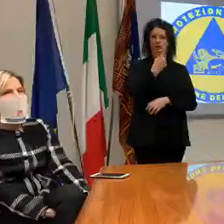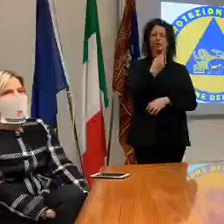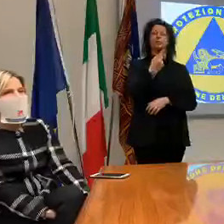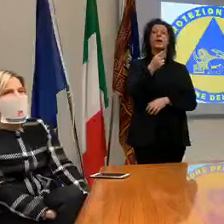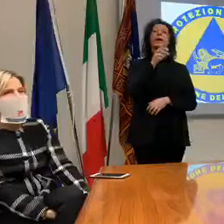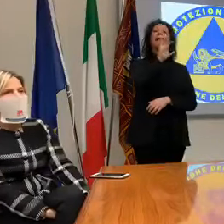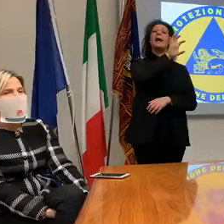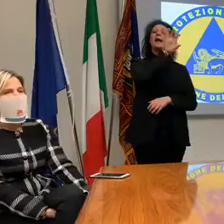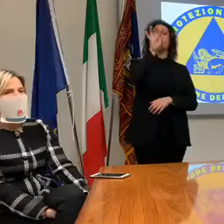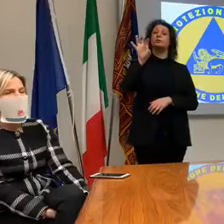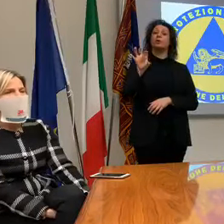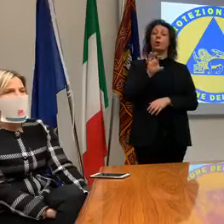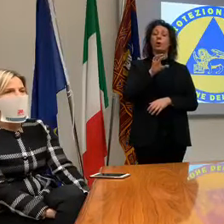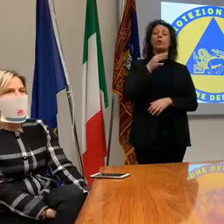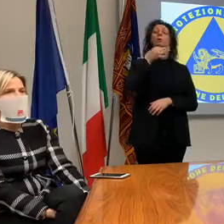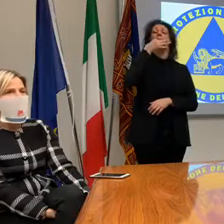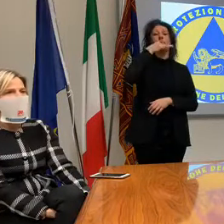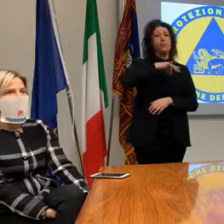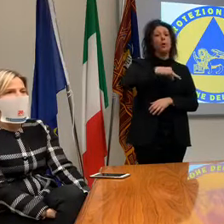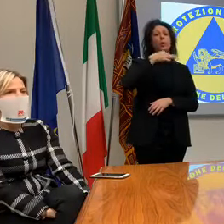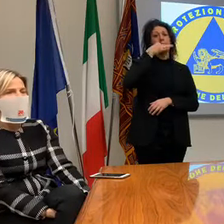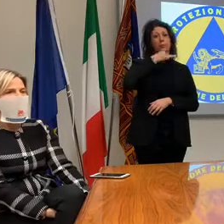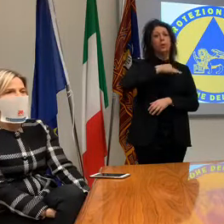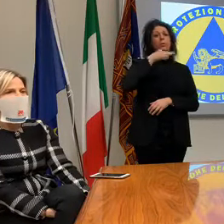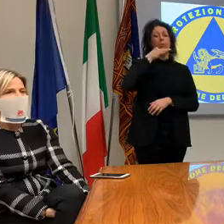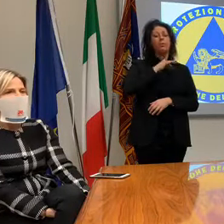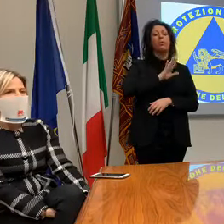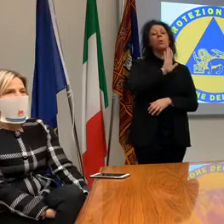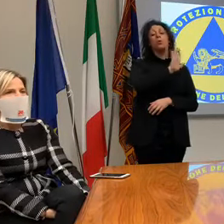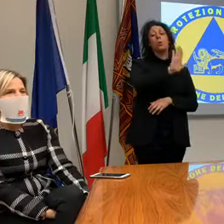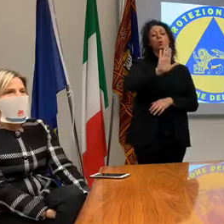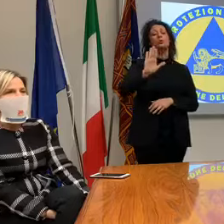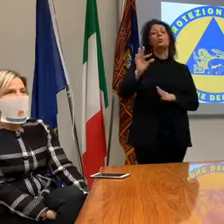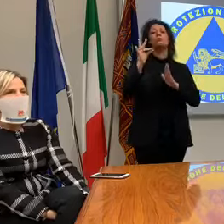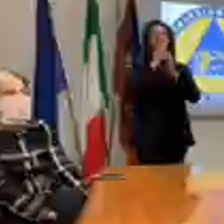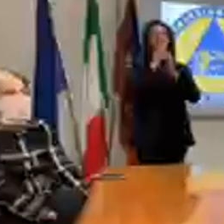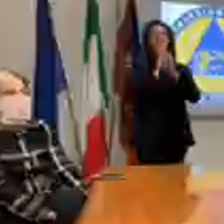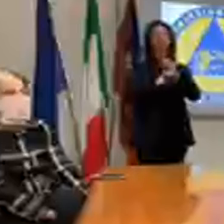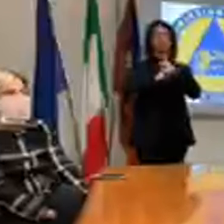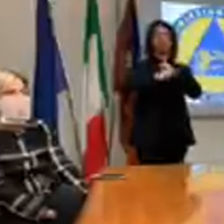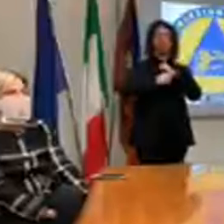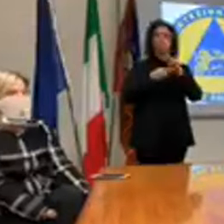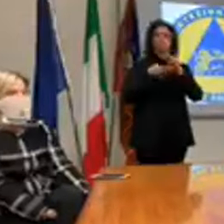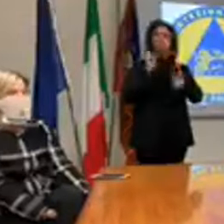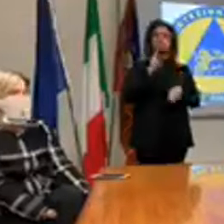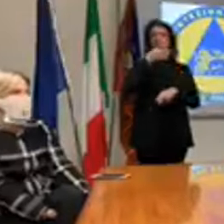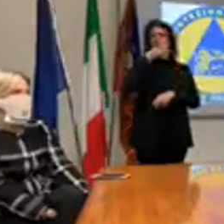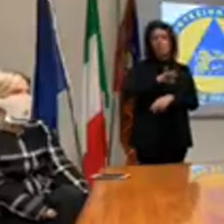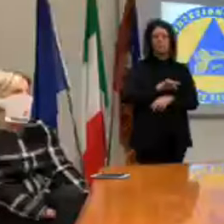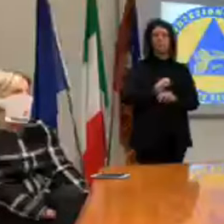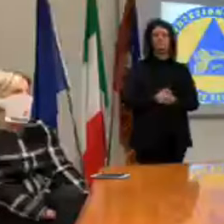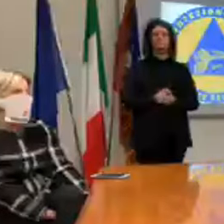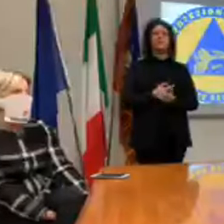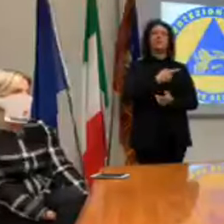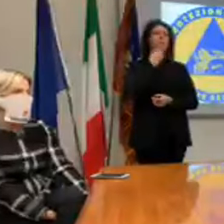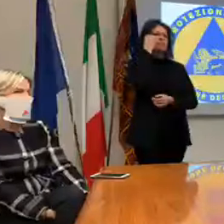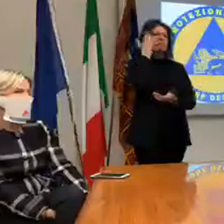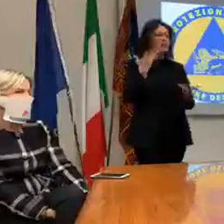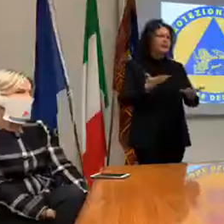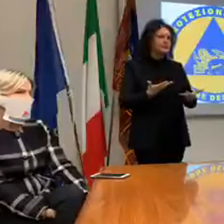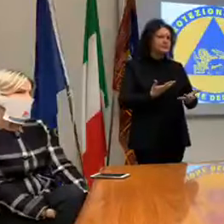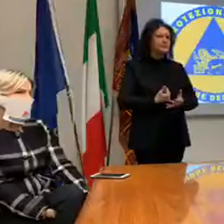ordinanze più restrittive che sono integrative dei provvedimenti nazionali. Una tua valutazione su questo? Ma guarda,